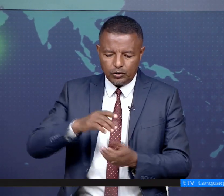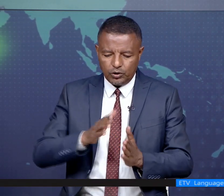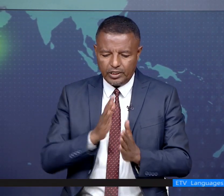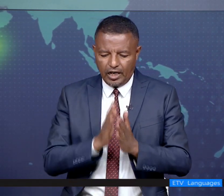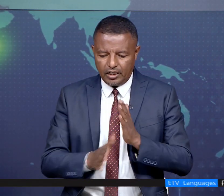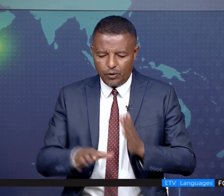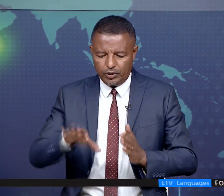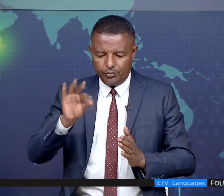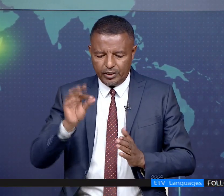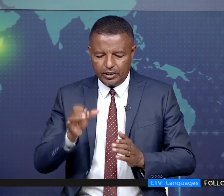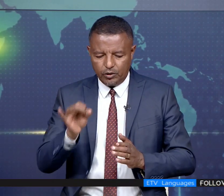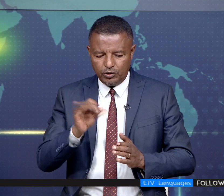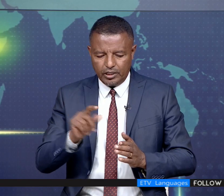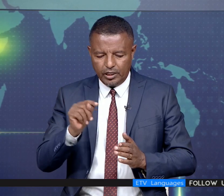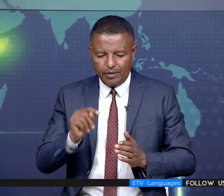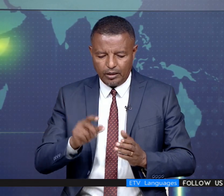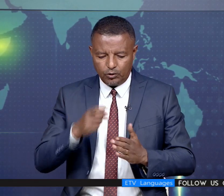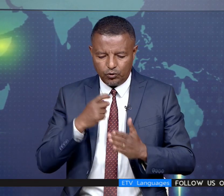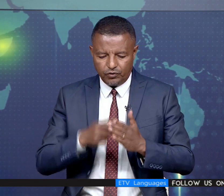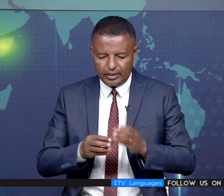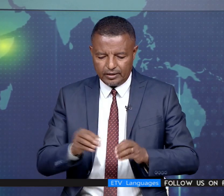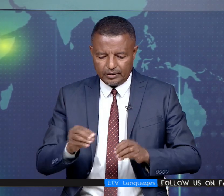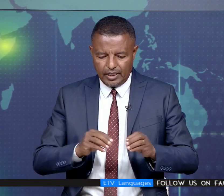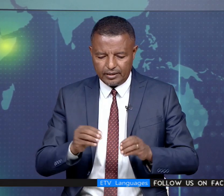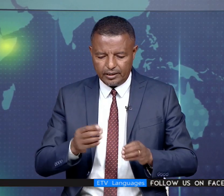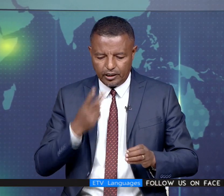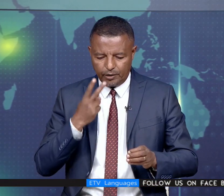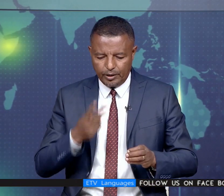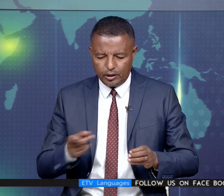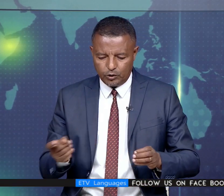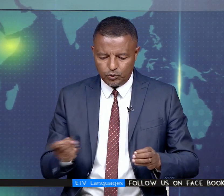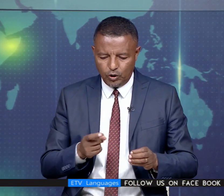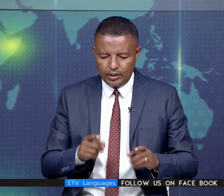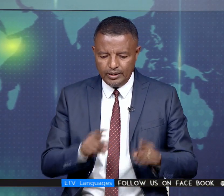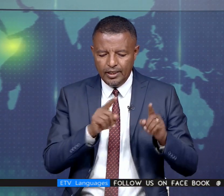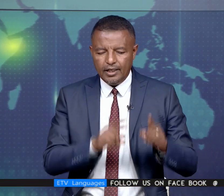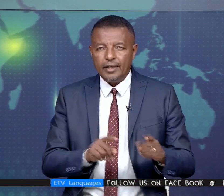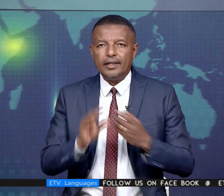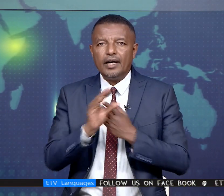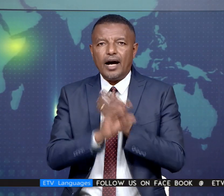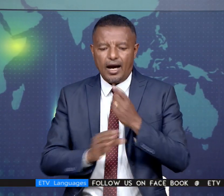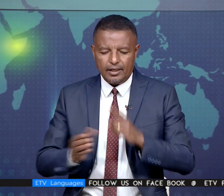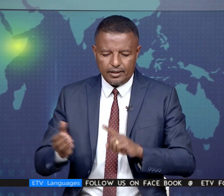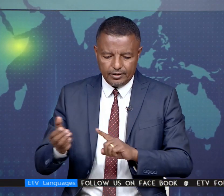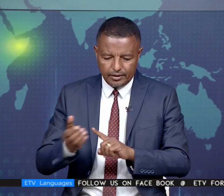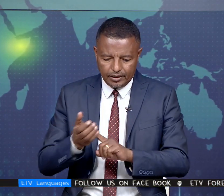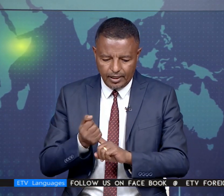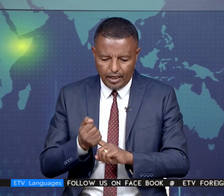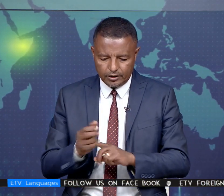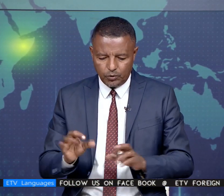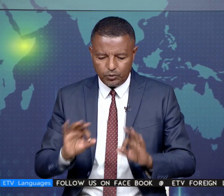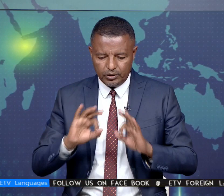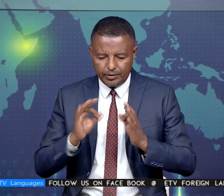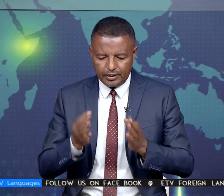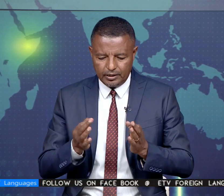ክልሉ እያከናወነ የሚገኘውን የልማት ቱርፋት እንቅስቃሴ እየተመለከቱ ሲሆን እንደ አገር የተያዘው